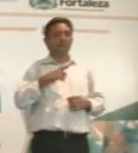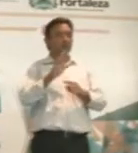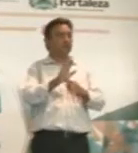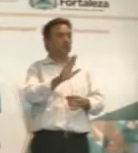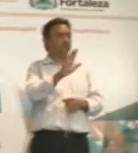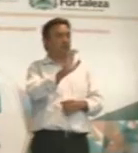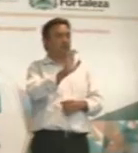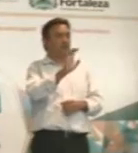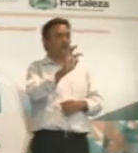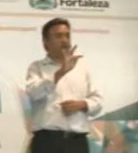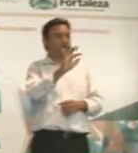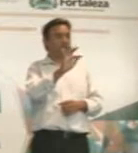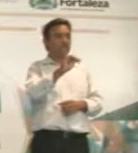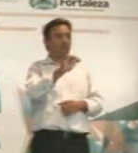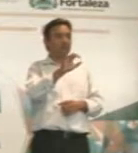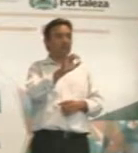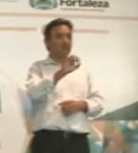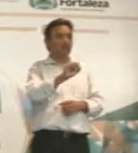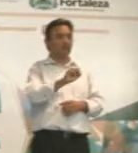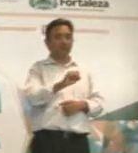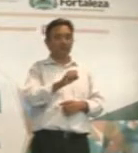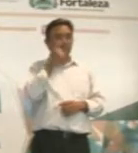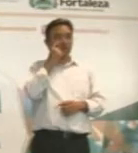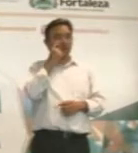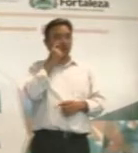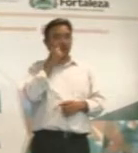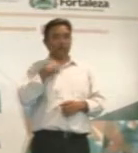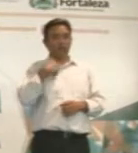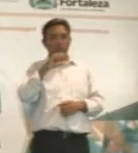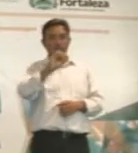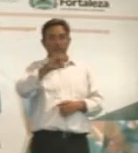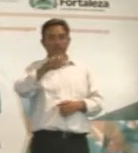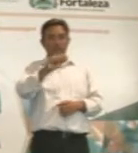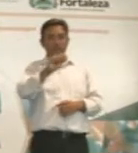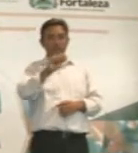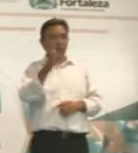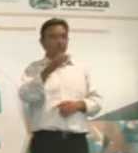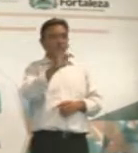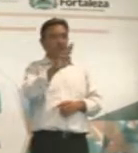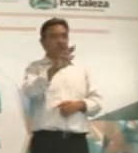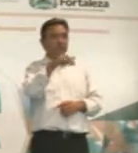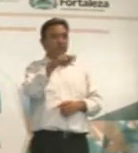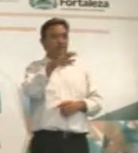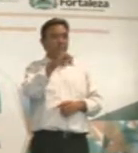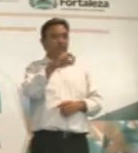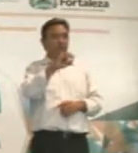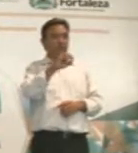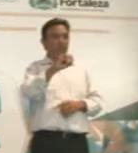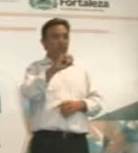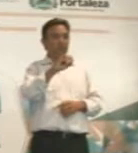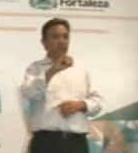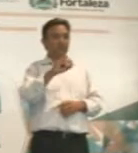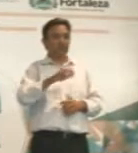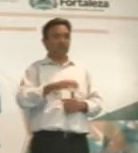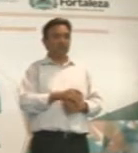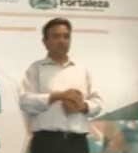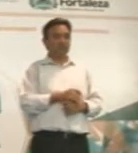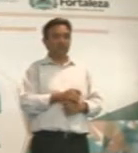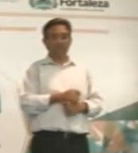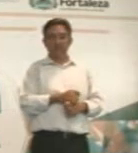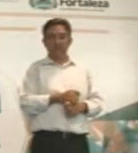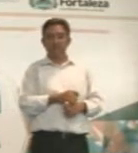benefícios. Olha, imagine que eu estou usando uma soja transgênica. Essa soja aqui é a transgênica. Transgênica A. Aqui é